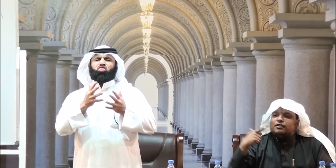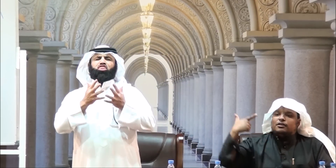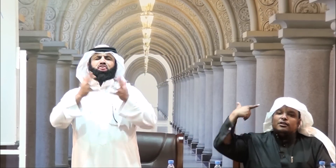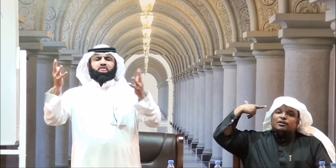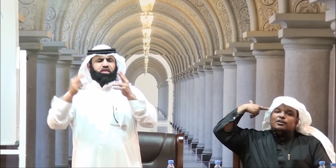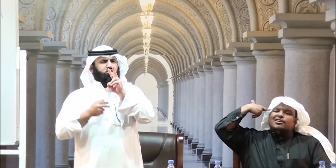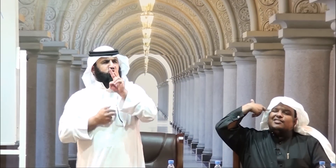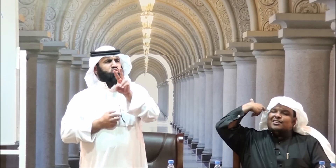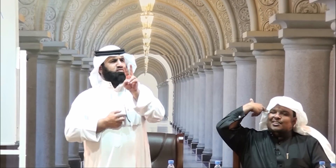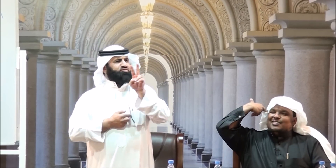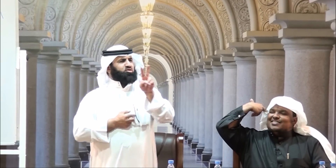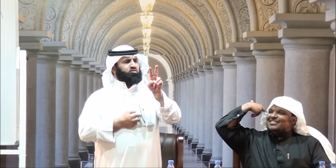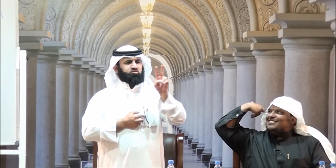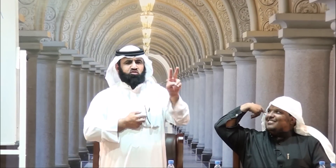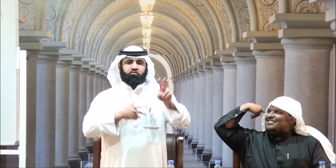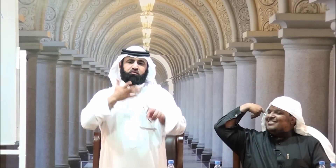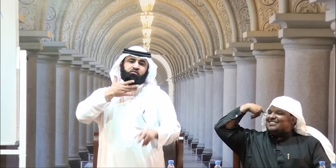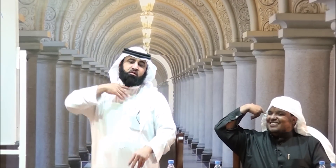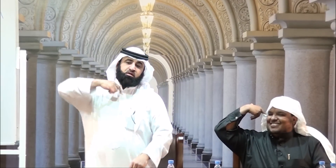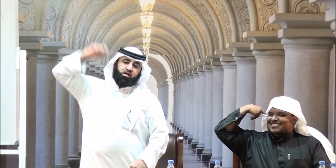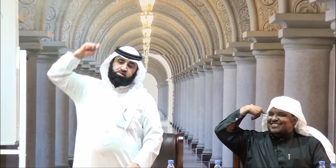كثير ينتحر.